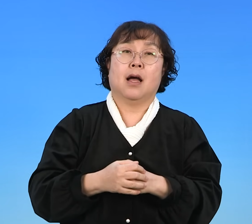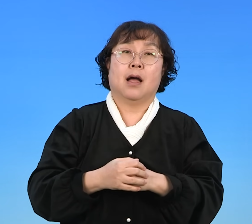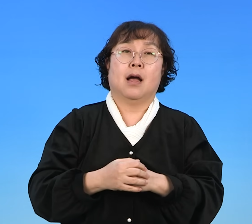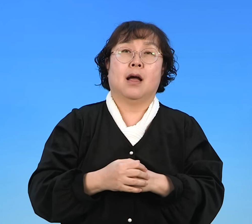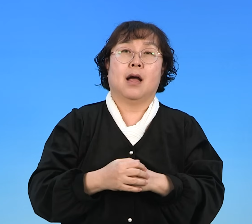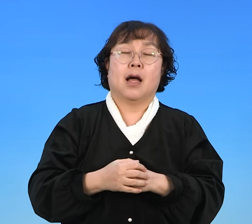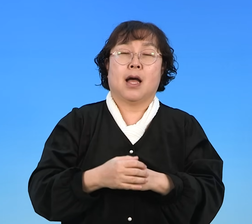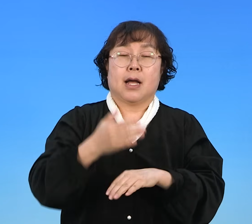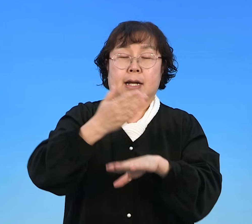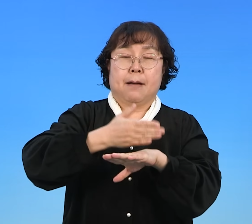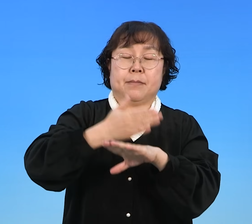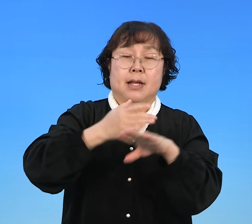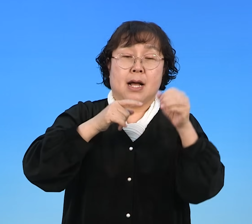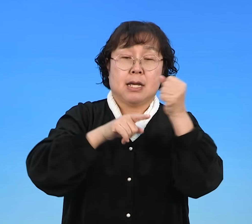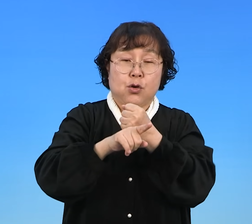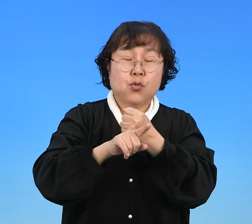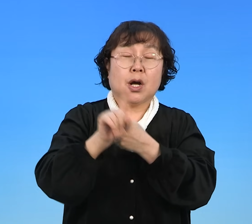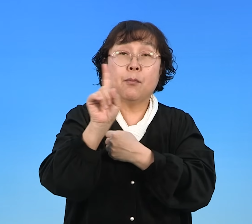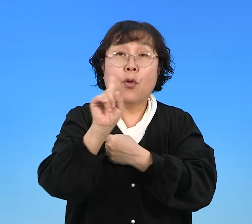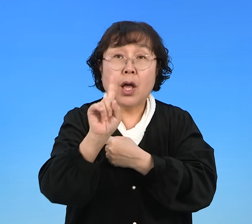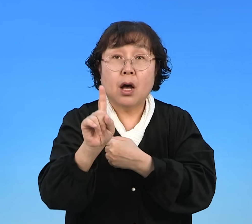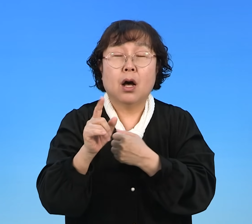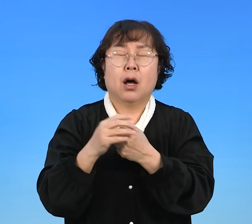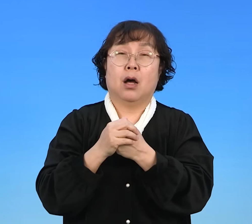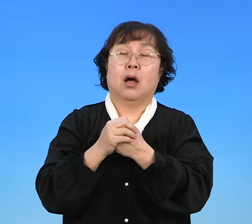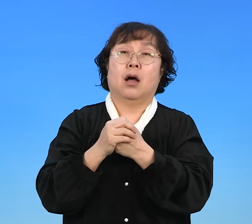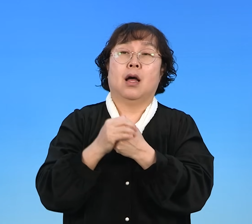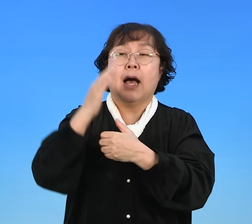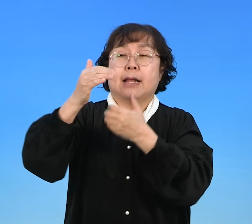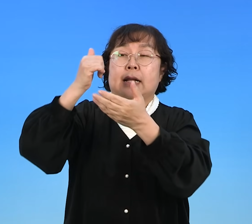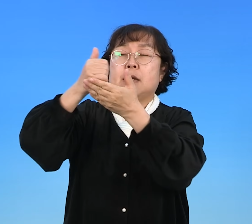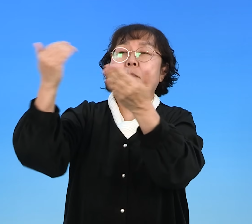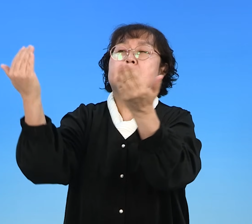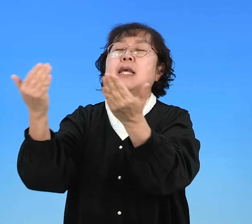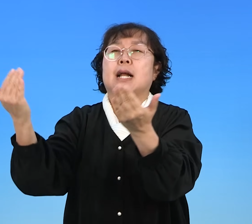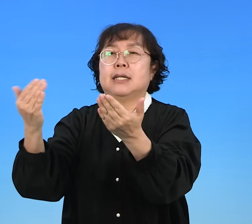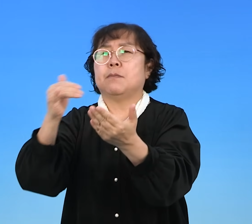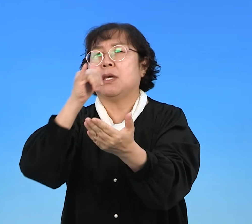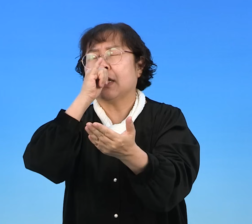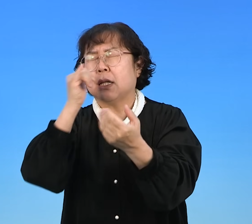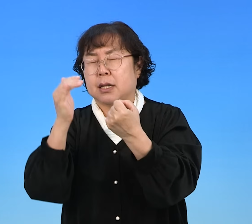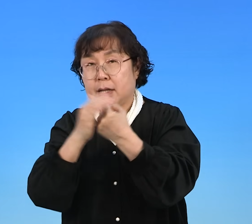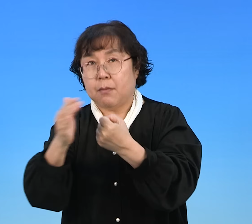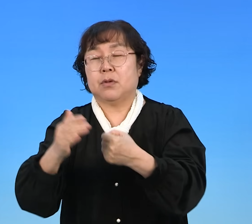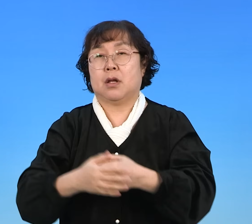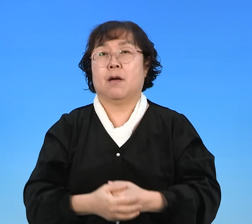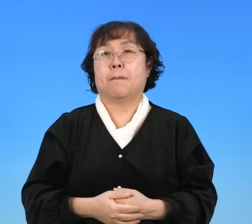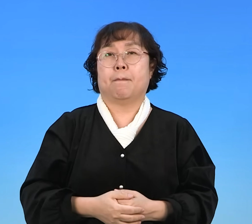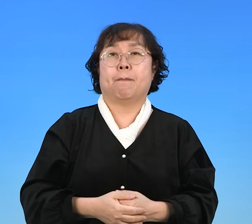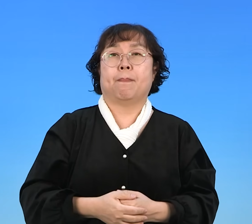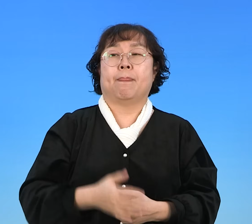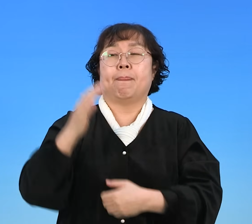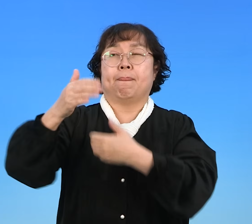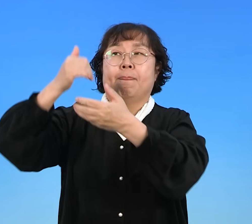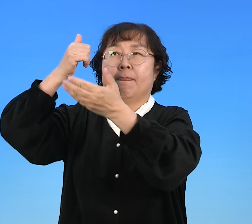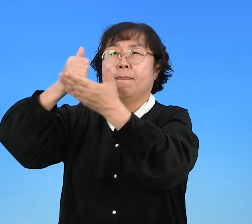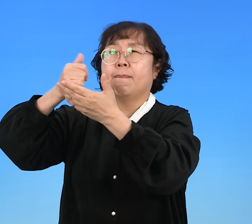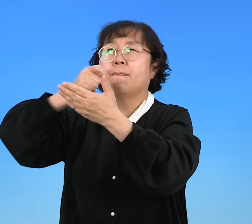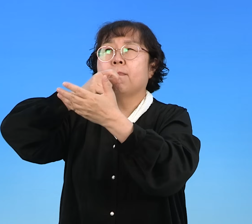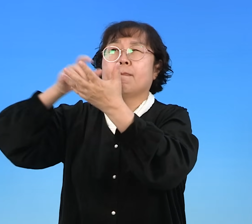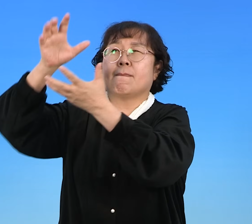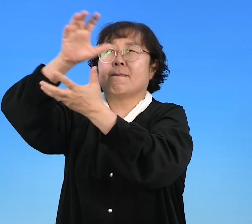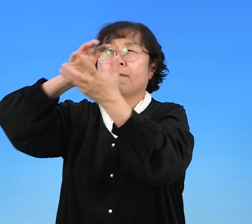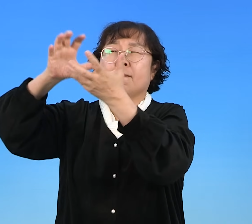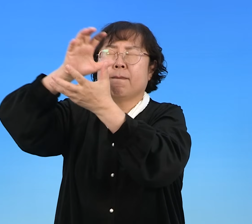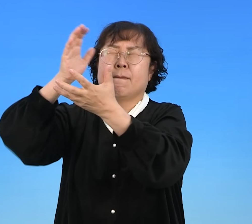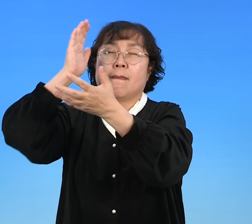보십시오. 왜 감사해야 되느냐, 왜 찬양해야 되느냐? 하나님의 일하심입니다. 8절, 그가 구름으로 하늘을